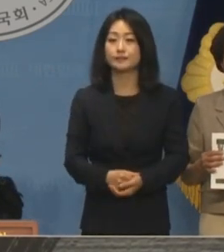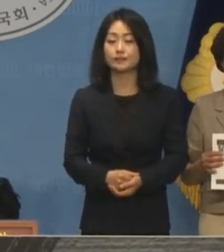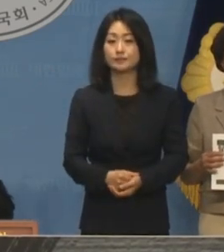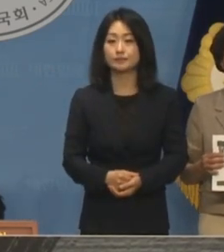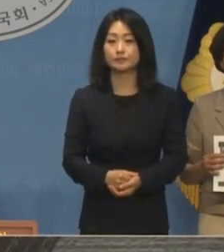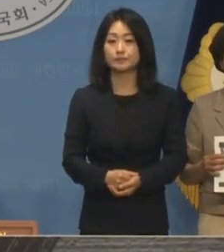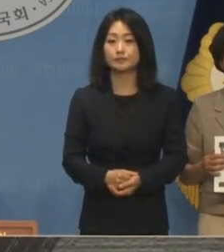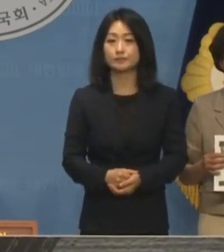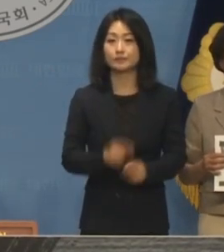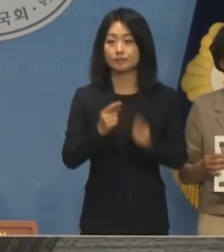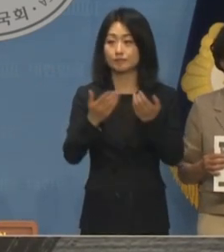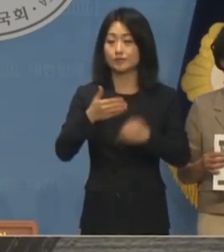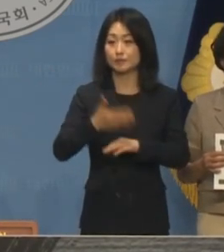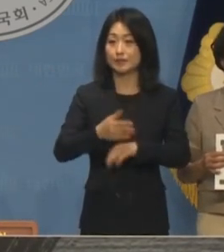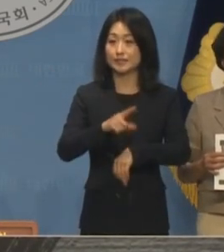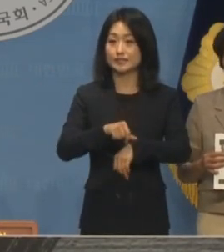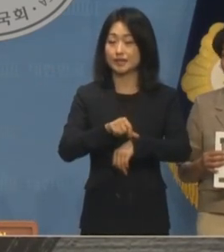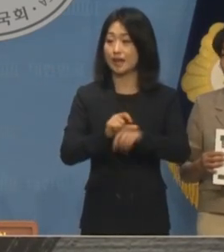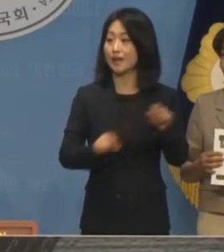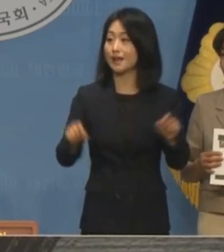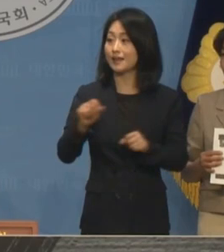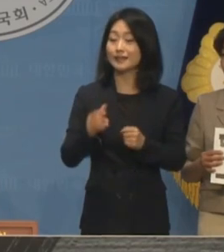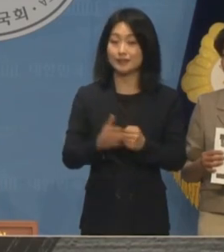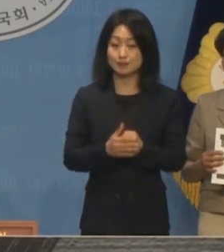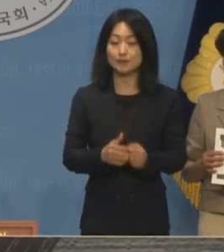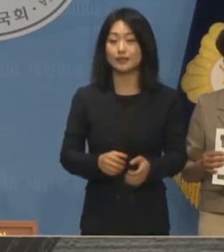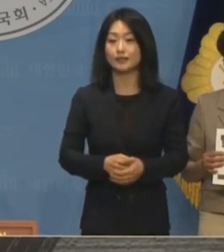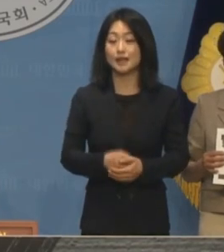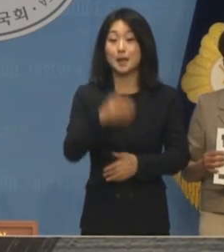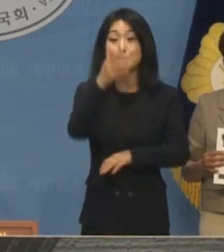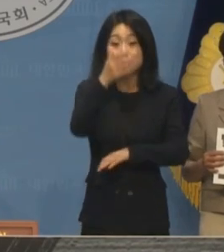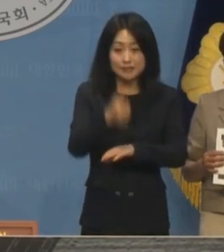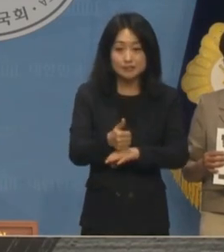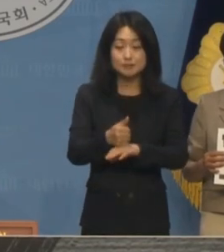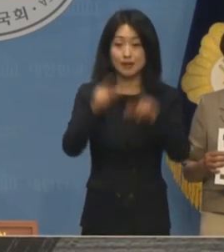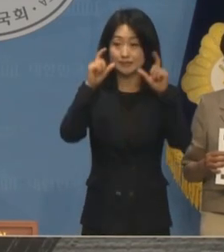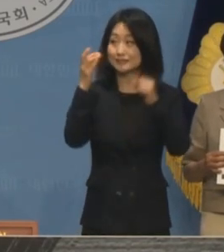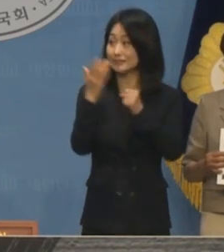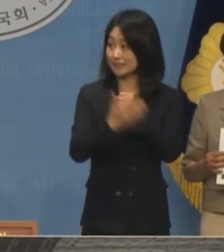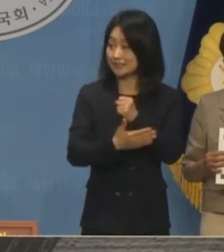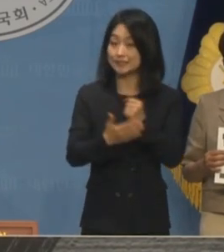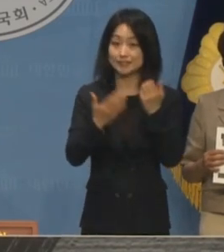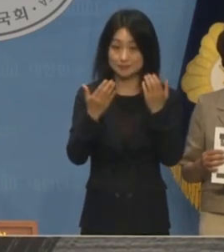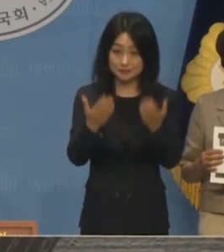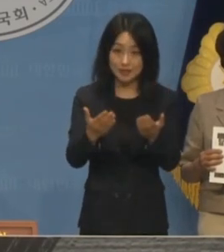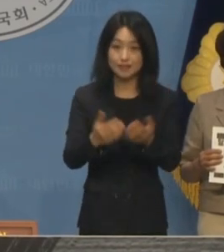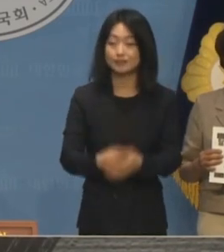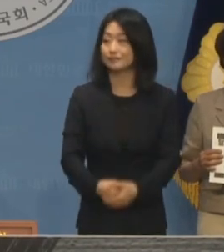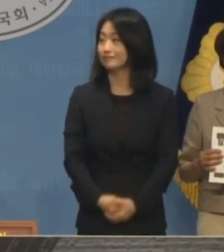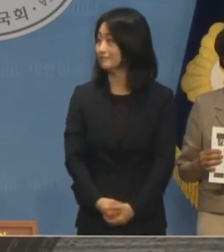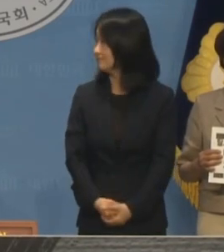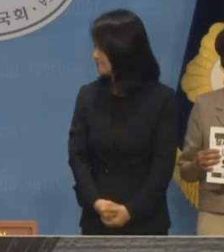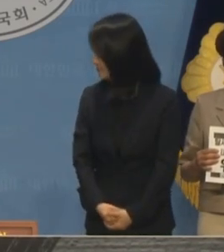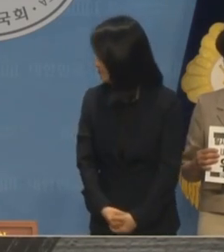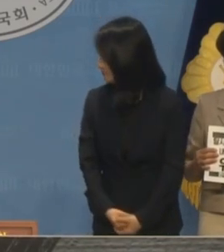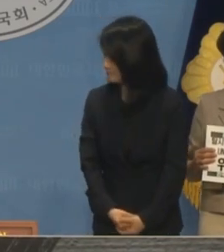네, 그럼 감사합니다. 저희 시간이 많이 들리기는 했는데요. 마지막으로 사진 촬영하는 시간 가지면 좋을 것 같습니다.